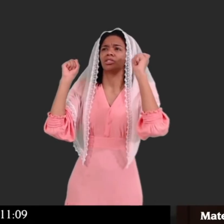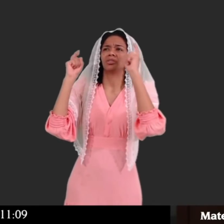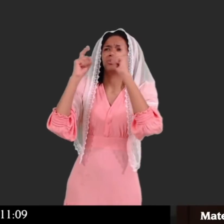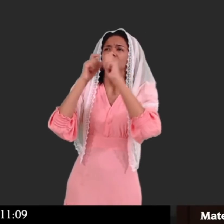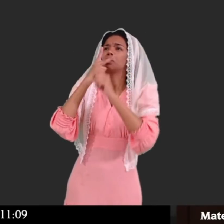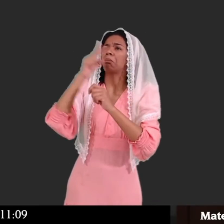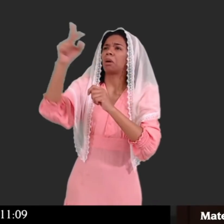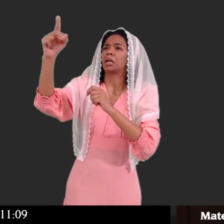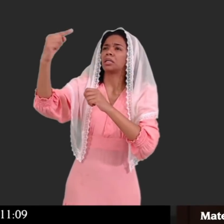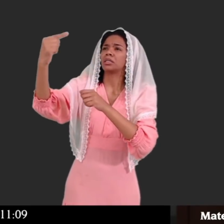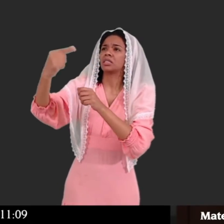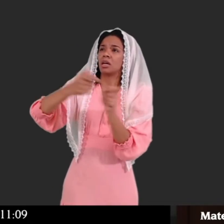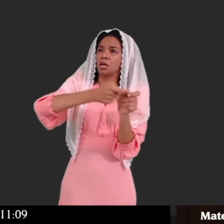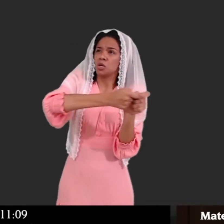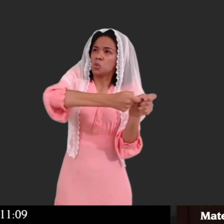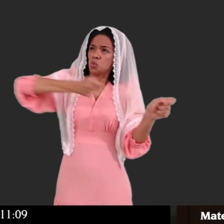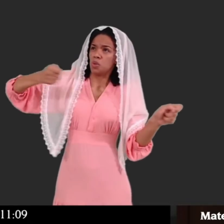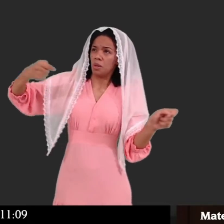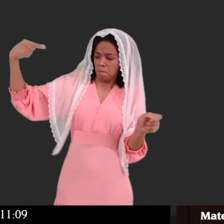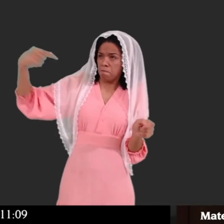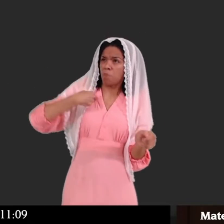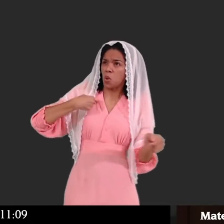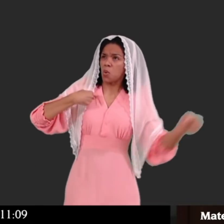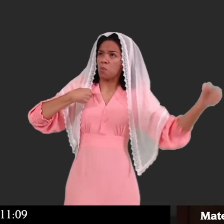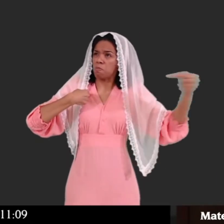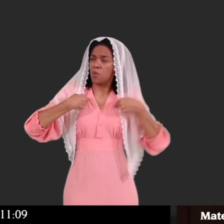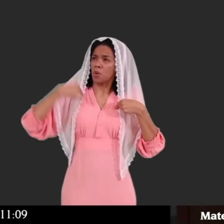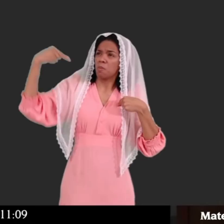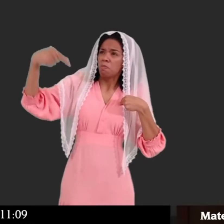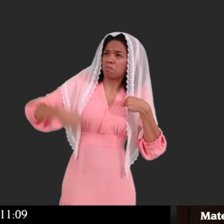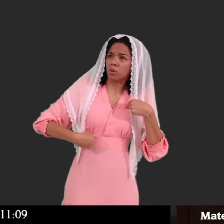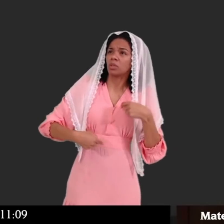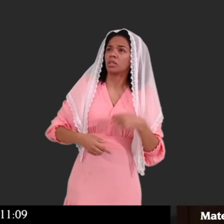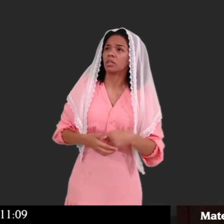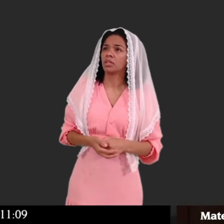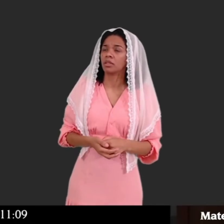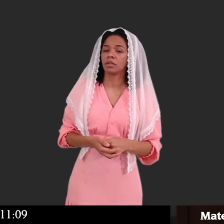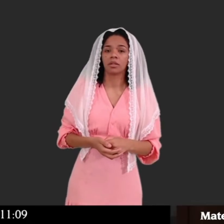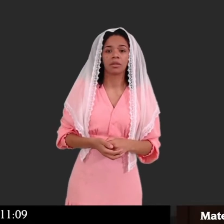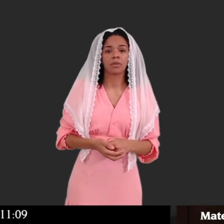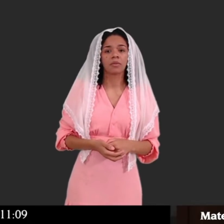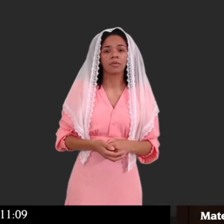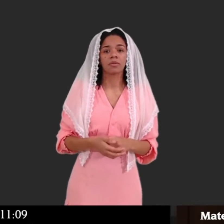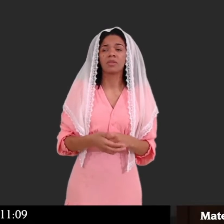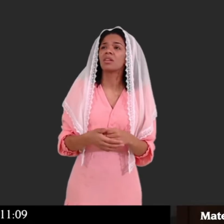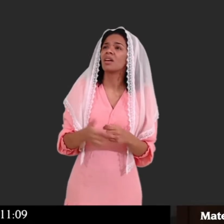coisa, como está difícil. Eu queria que alguém pesasse numa balança meus gemidos, minhas